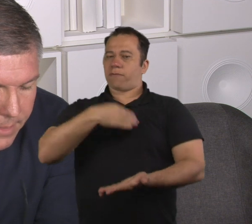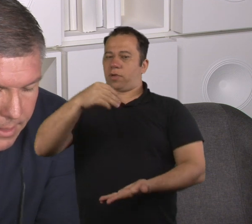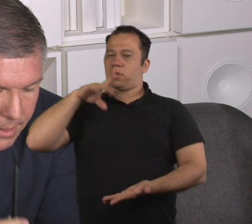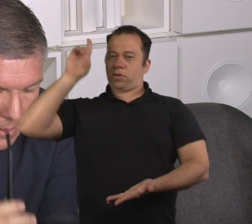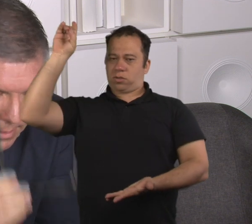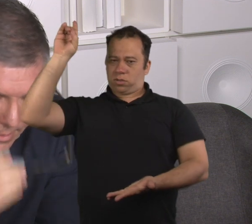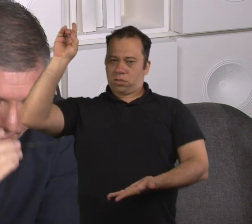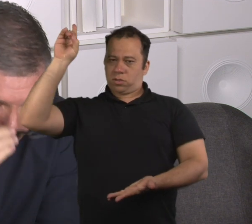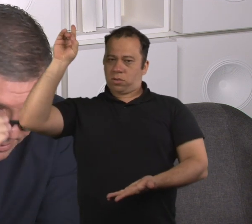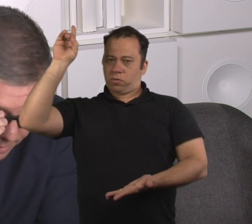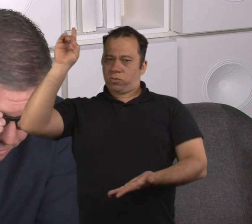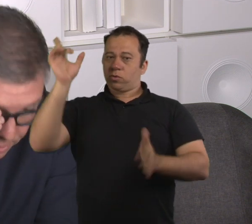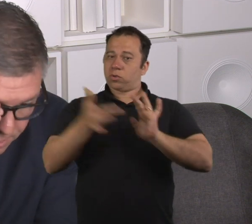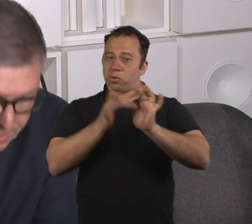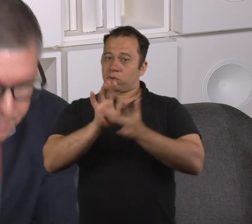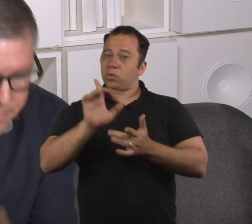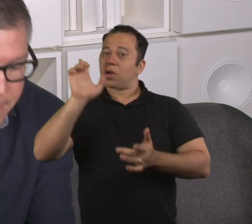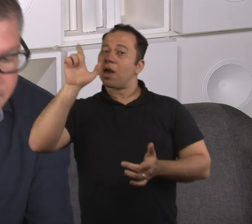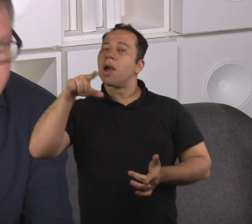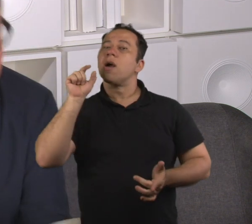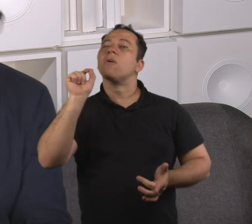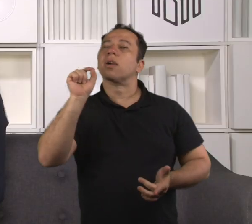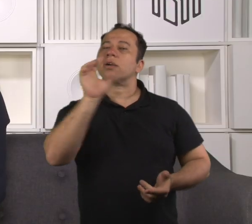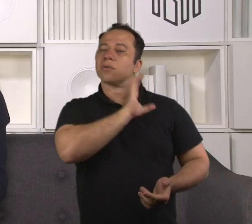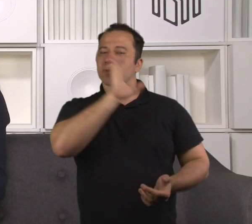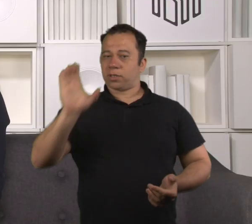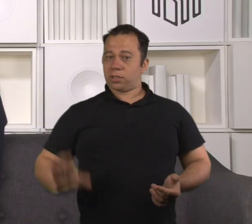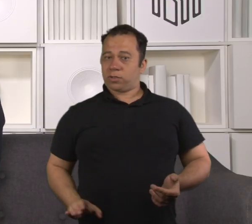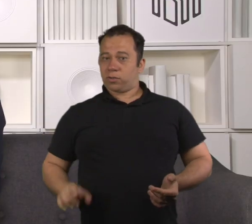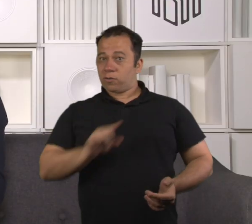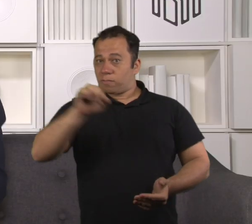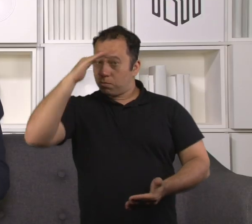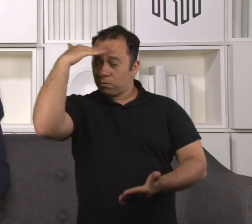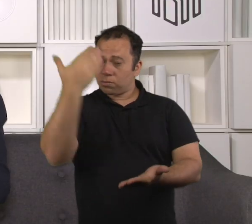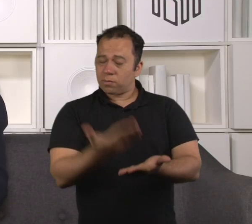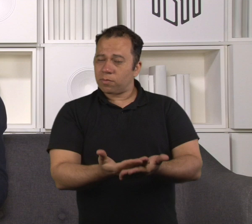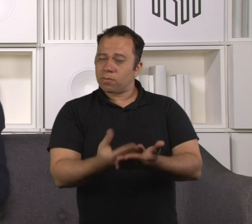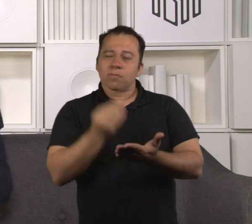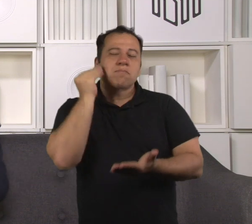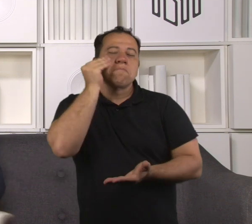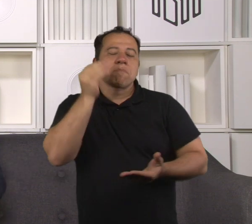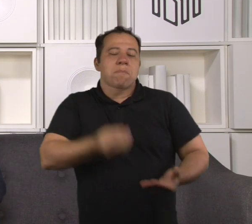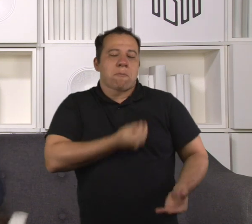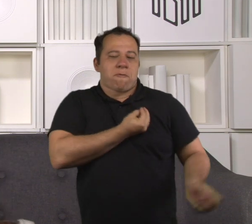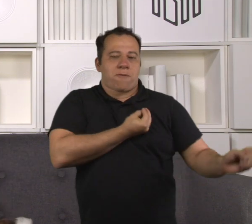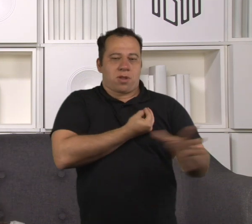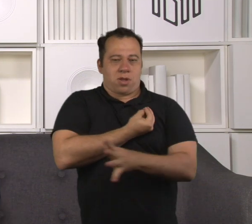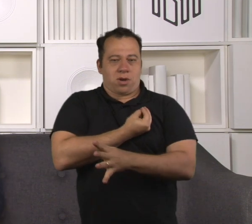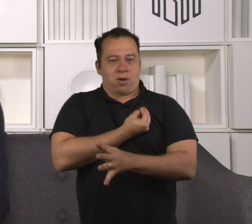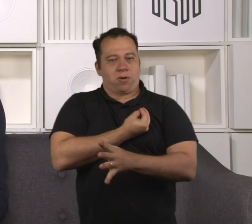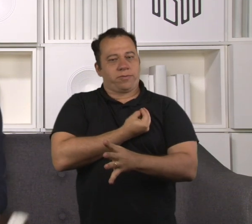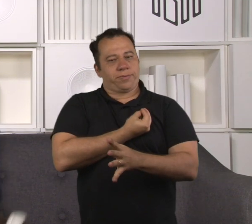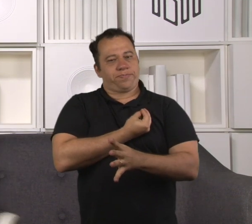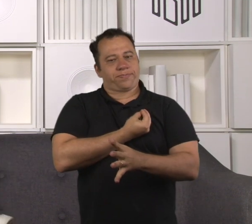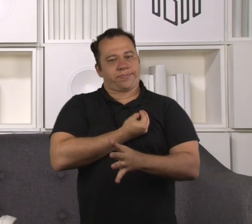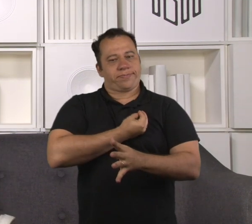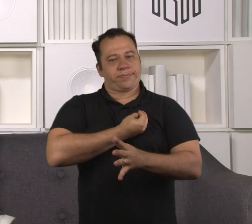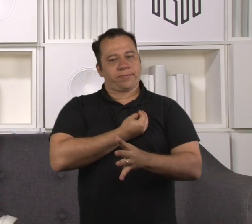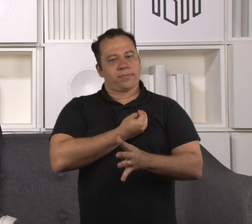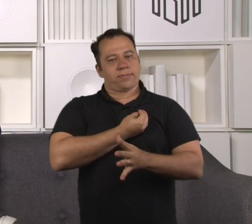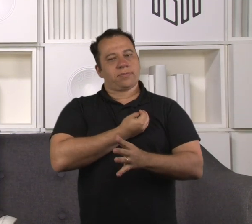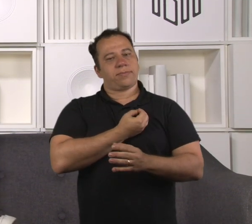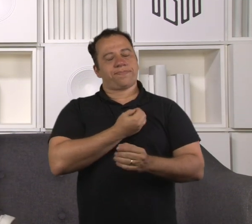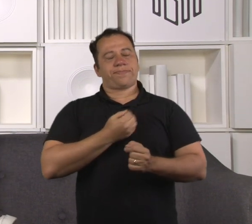vida em seu nome. É muito importante a compreensão do que João está